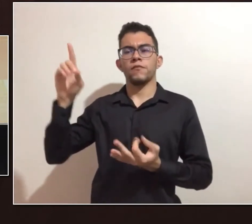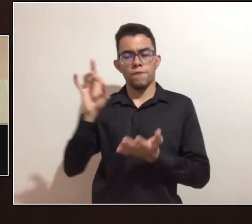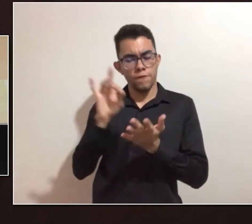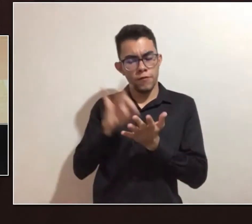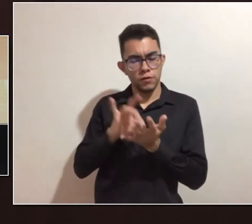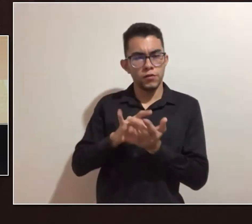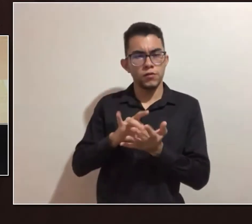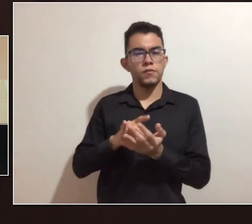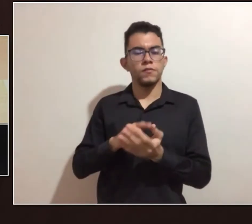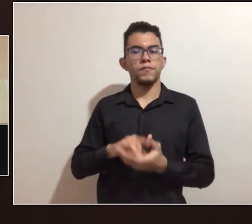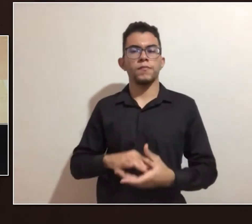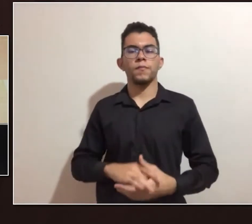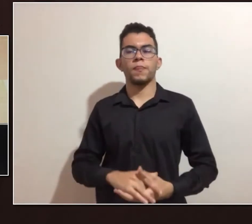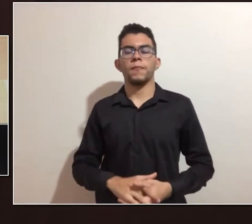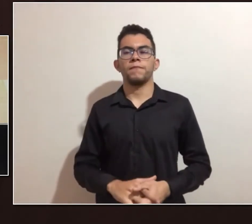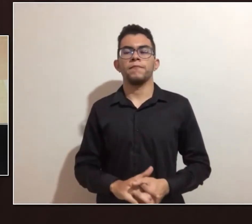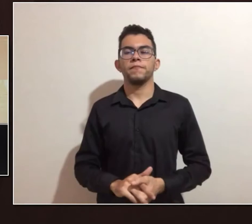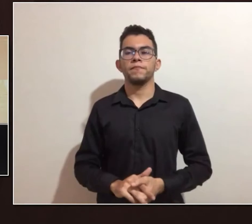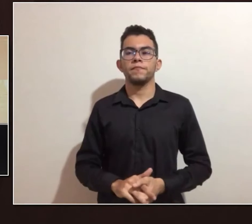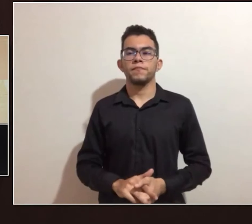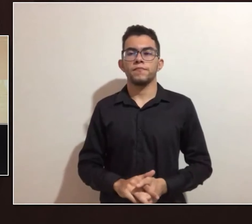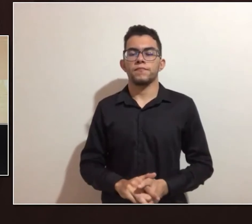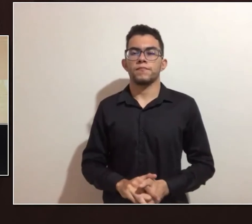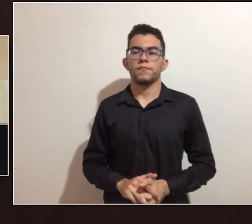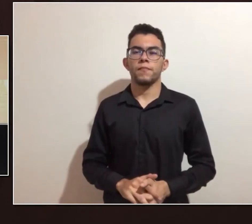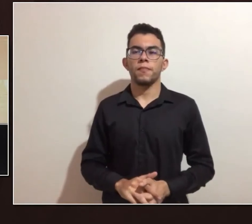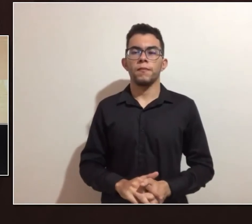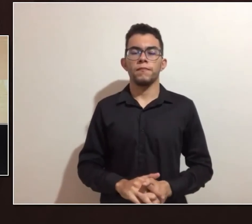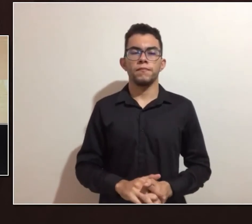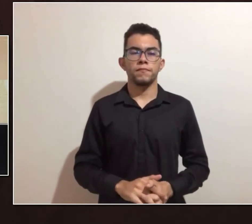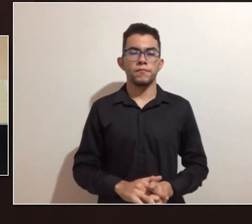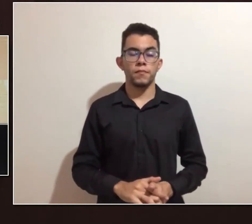eram feitas perante os governadores,